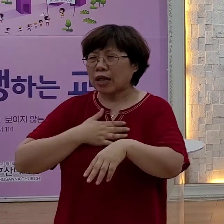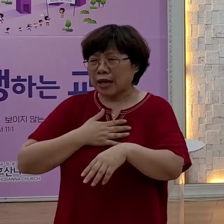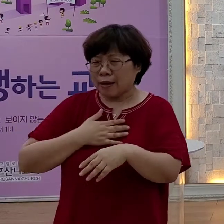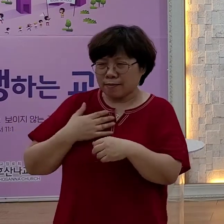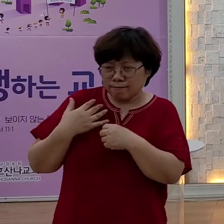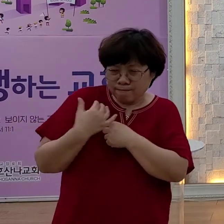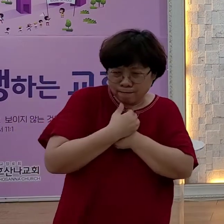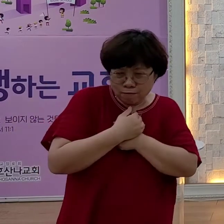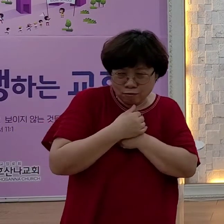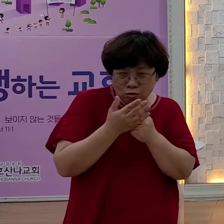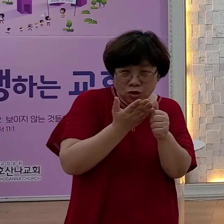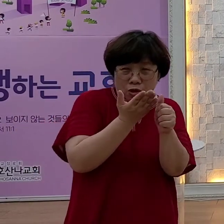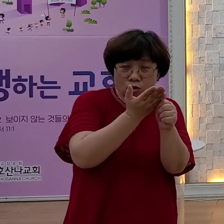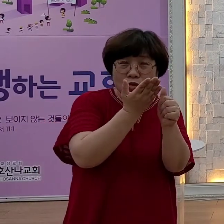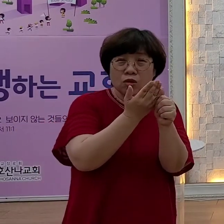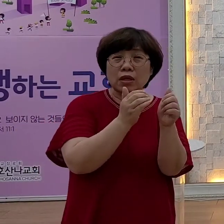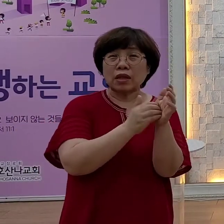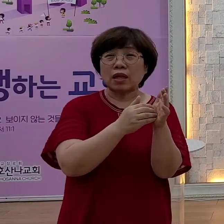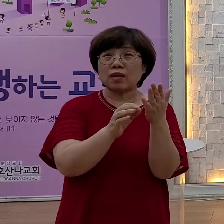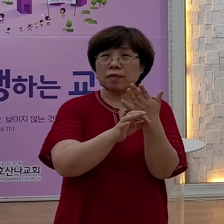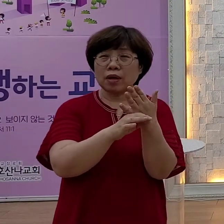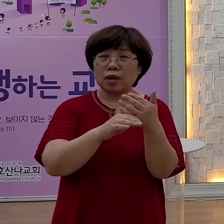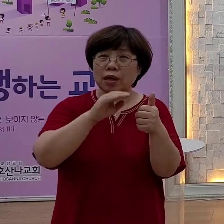사무엘이 어떤 인물이 되었을까?